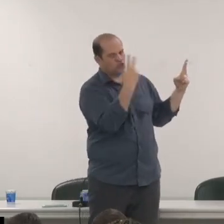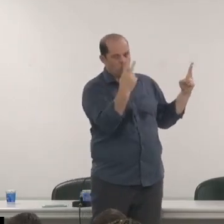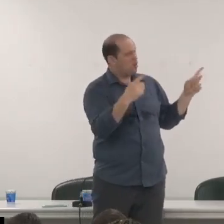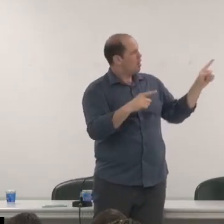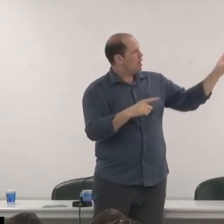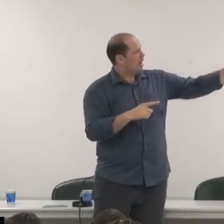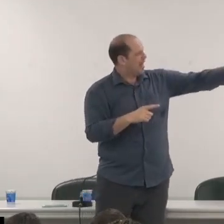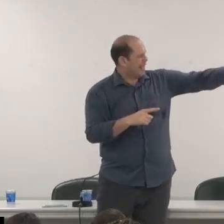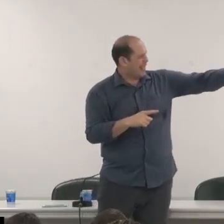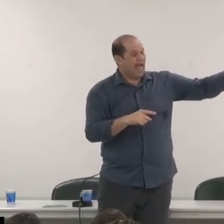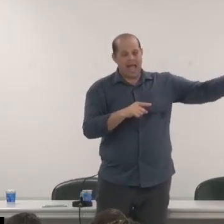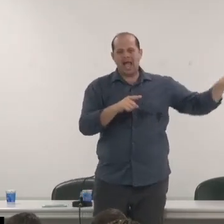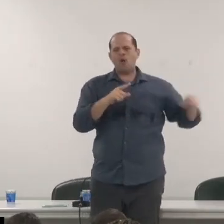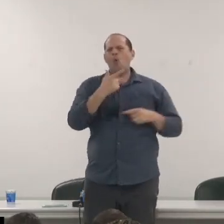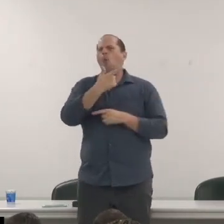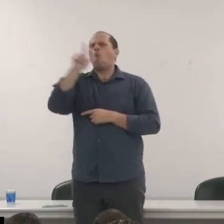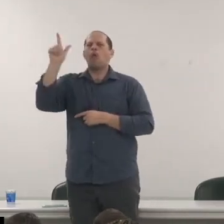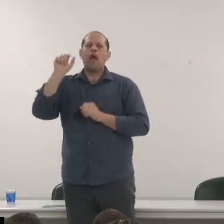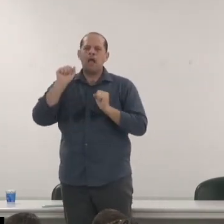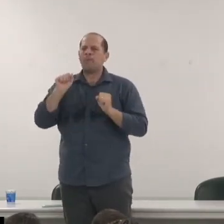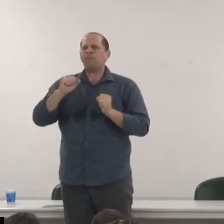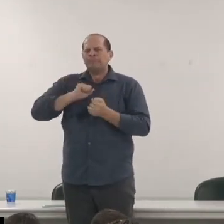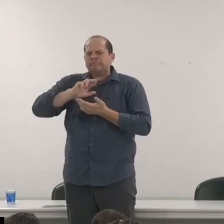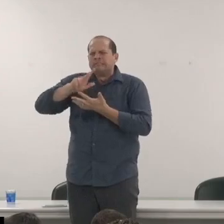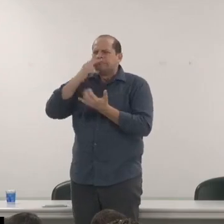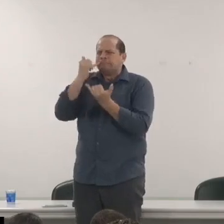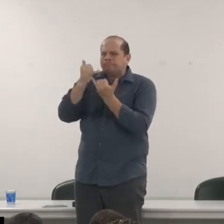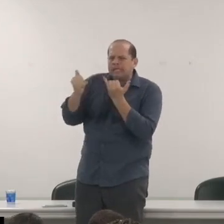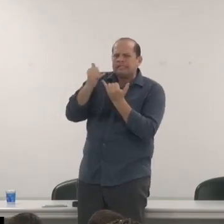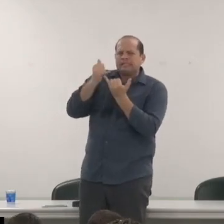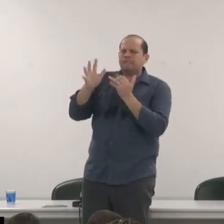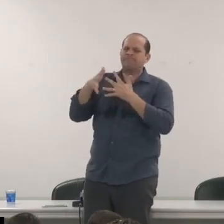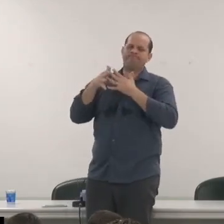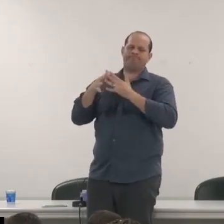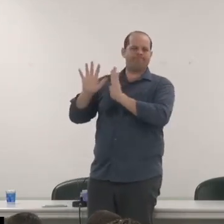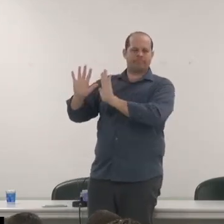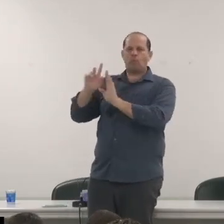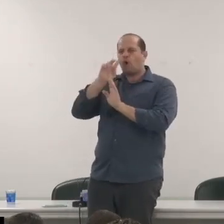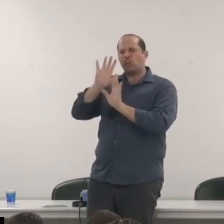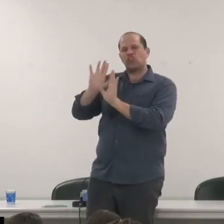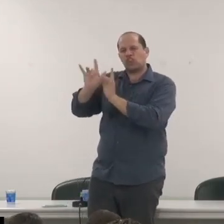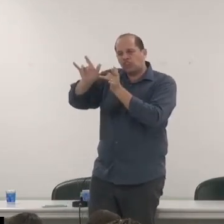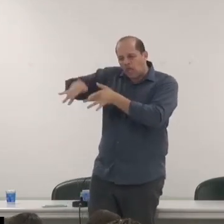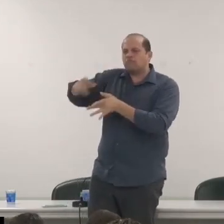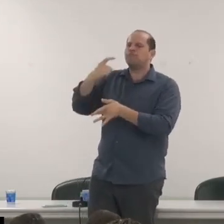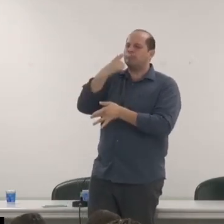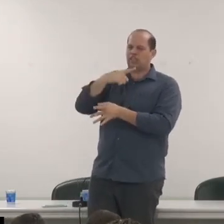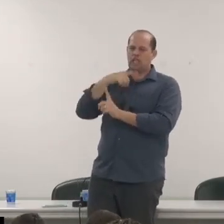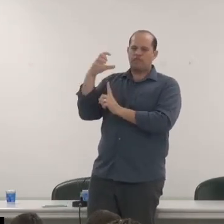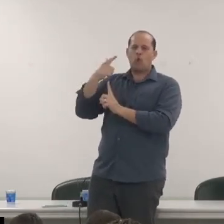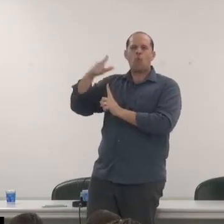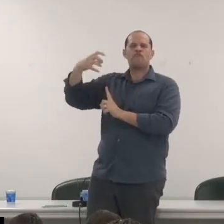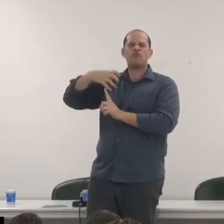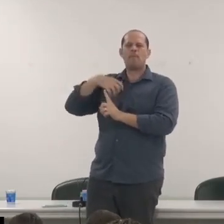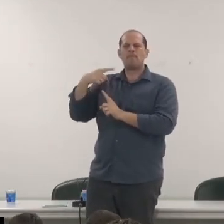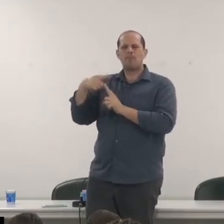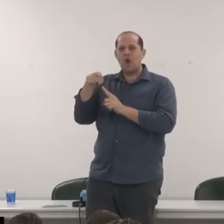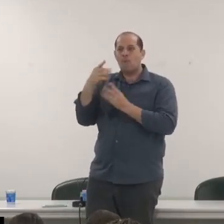Então, no A, a gente tem o exemplo de cópia de uma única sílaba, no B, de 2 sílabas, e aí existem outros fenômenos ainda que não